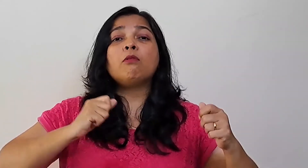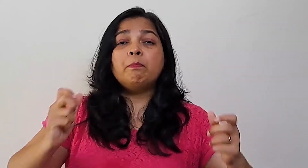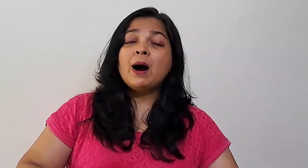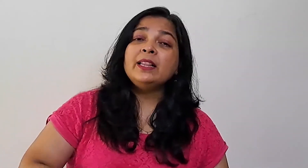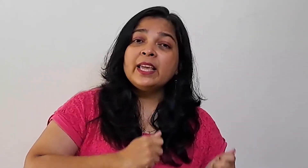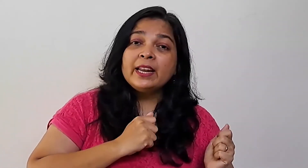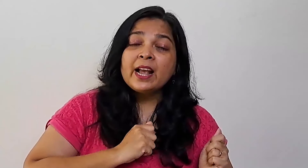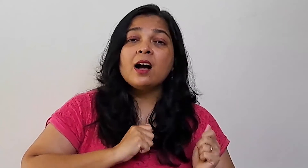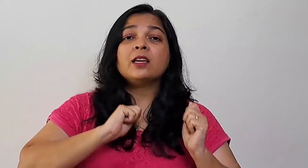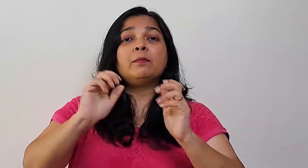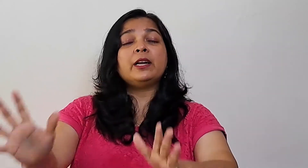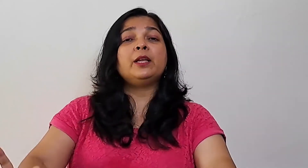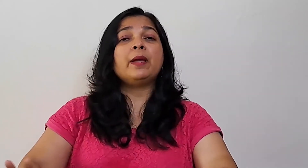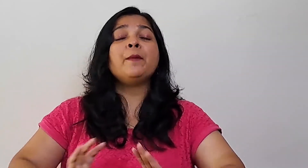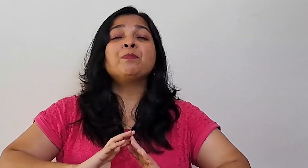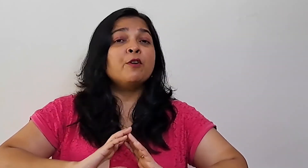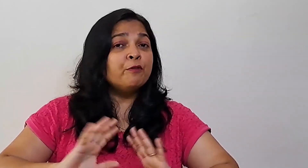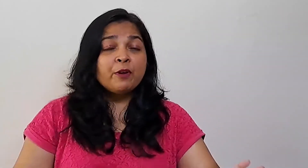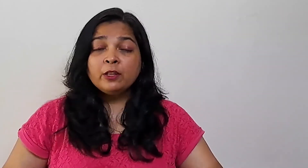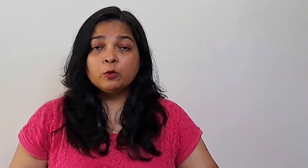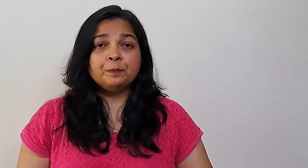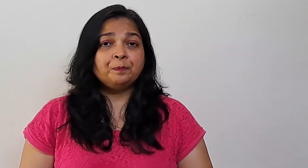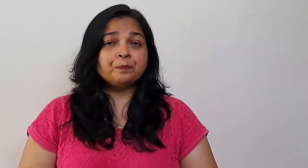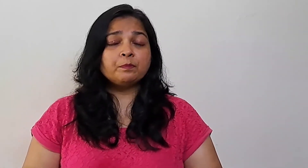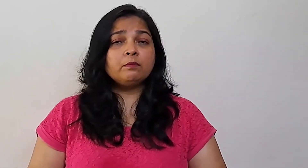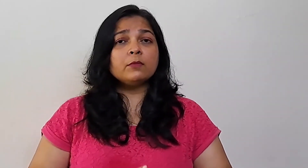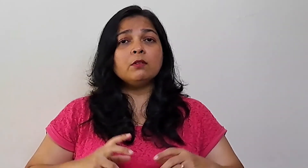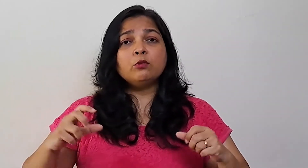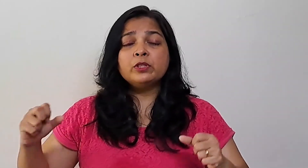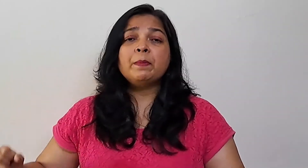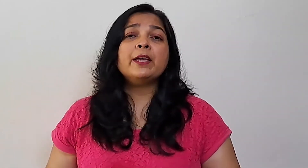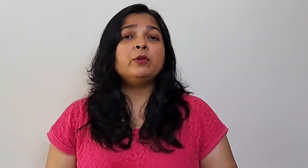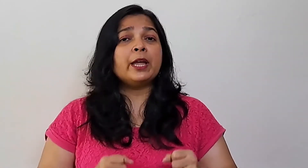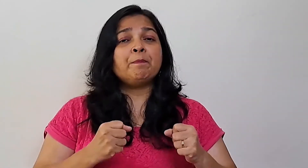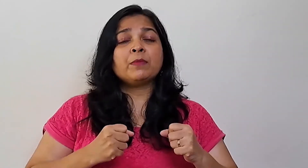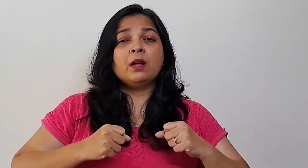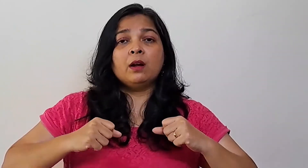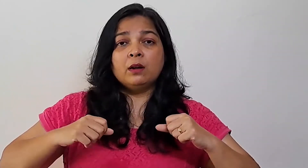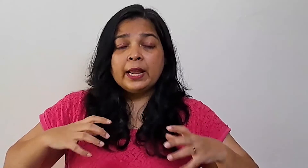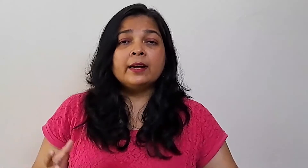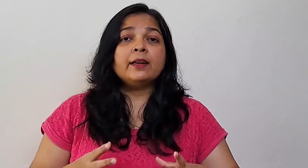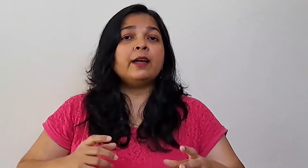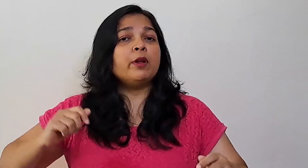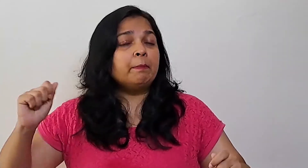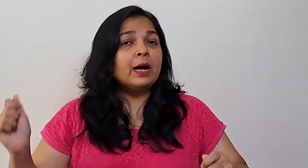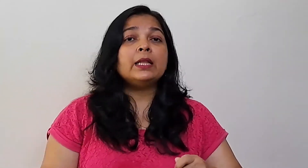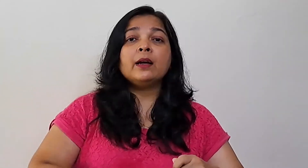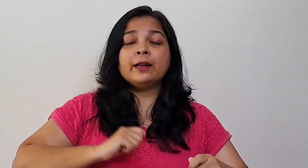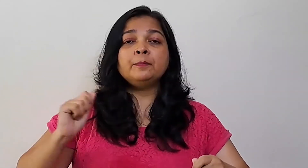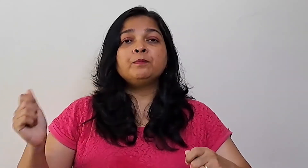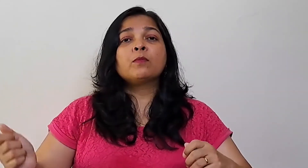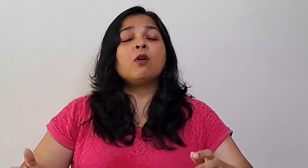तिन्नां नूं बन के उस अग दी पट्टी विच सुट दवो। ते सिपाही उन्हूं लै के गए, उन्हां नूं